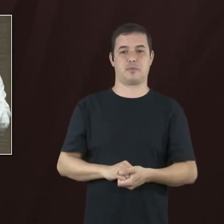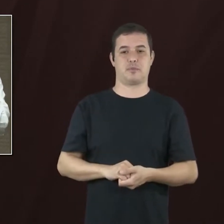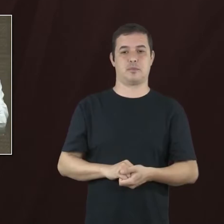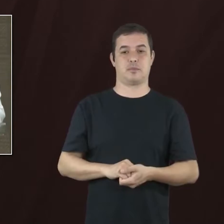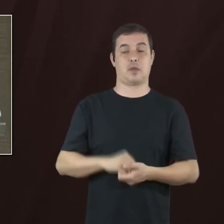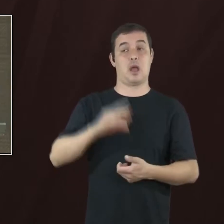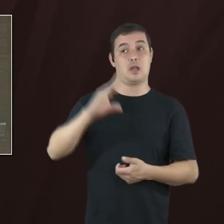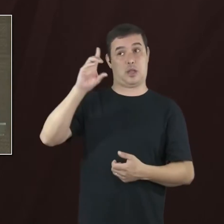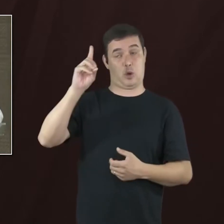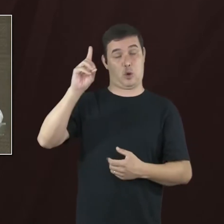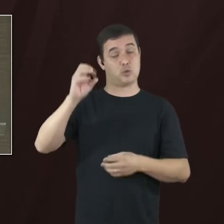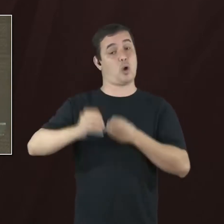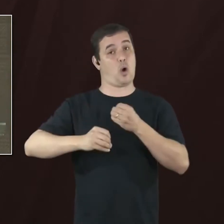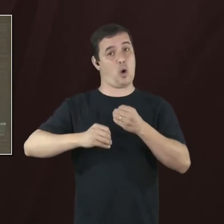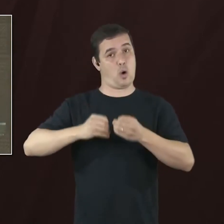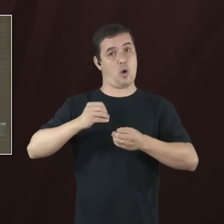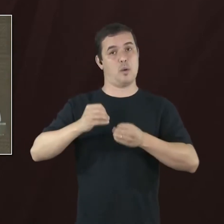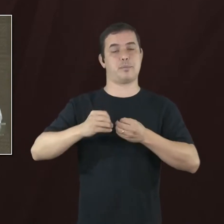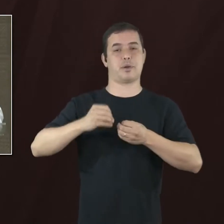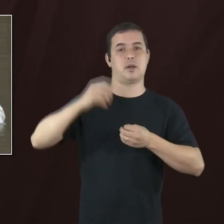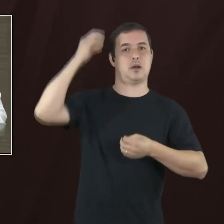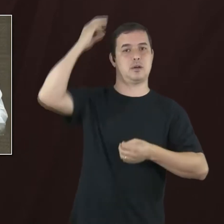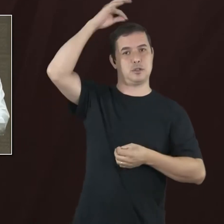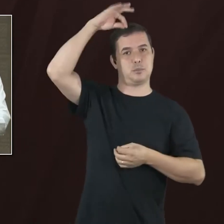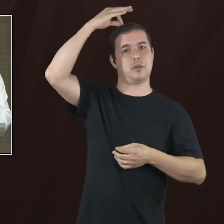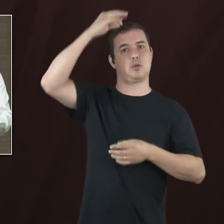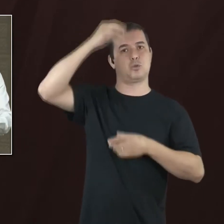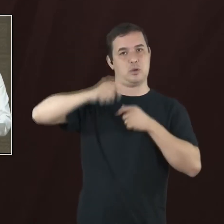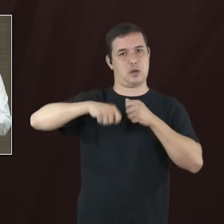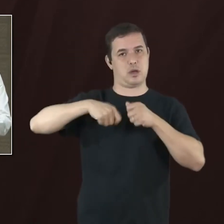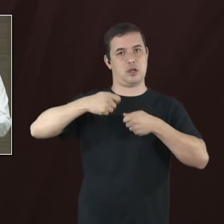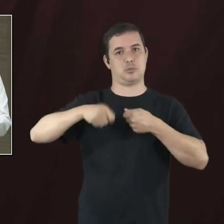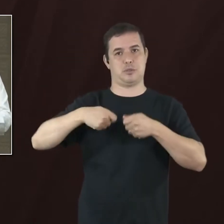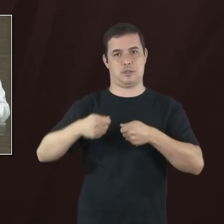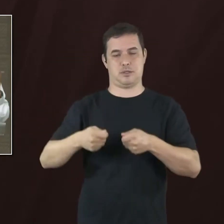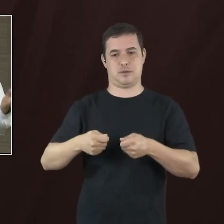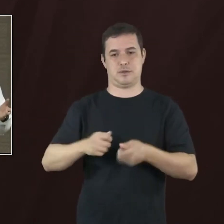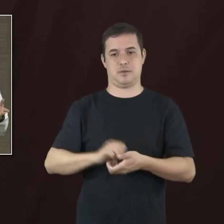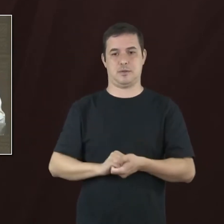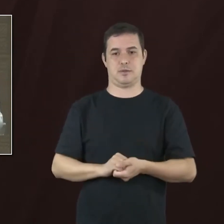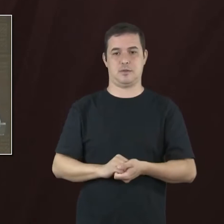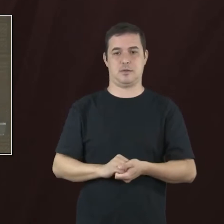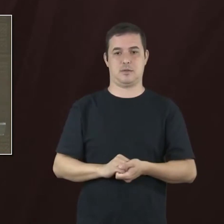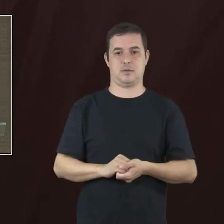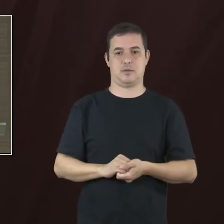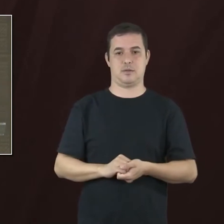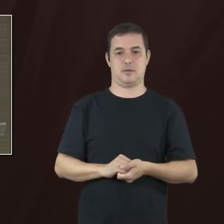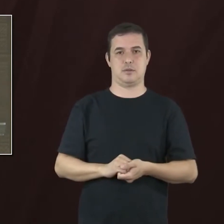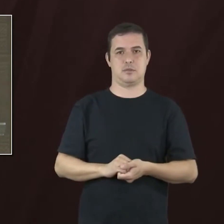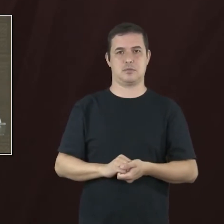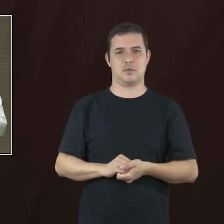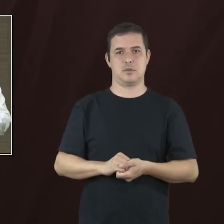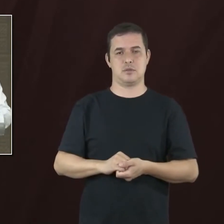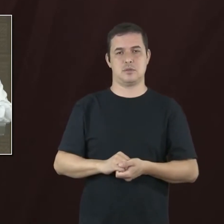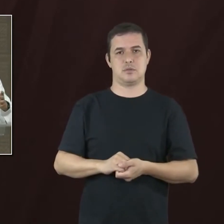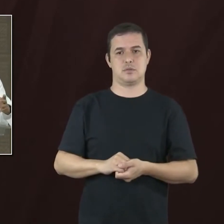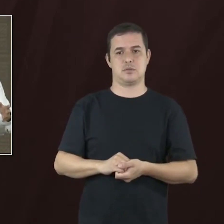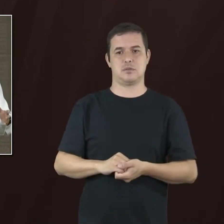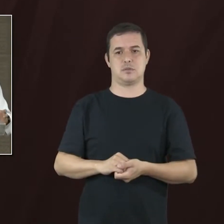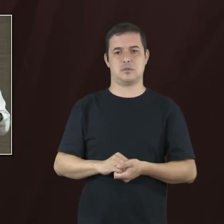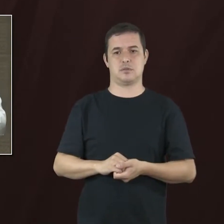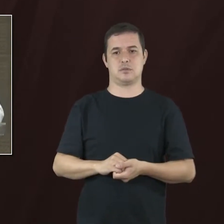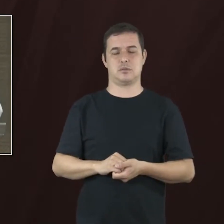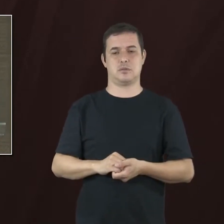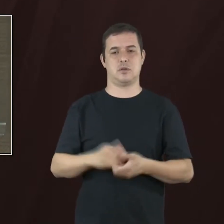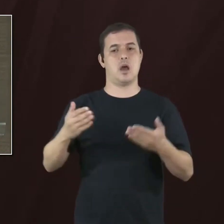pelo Espírito. Amém? Mas na verdade é uma coisa só, tá? Uma coisa só. Vocês já viram